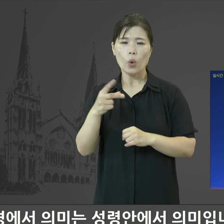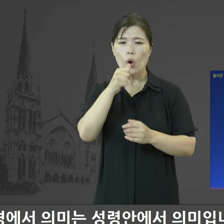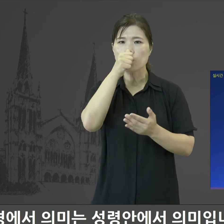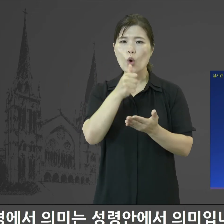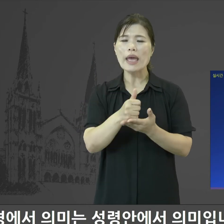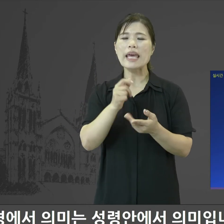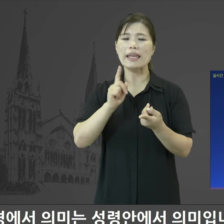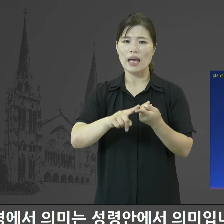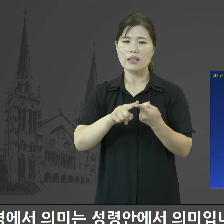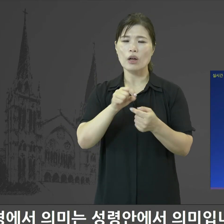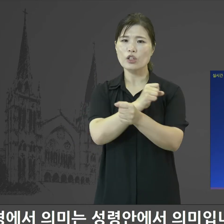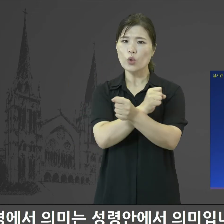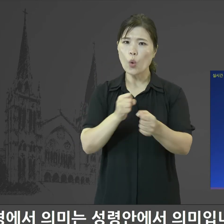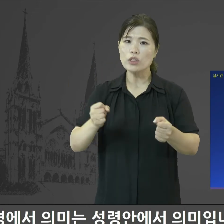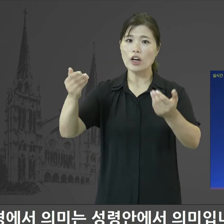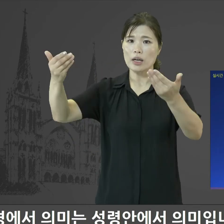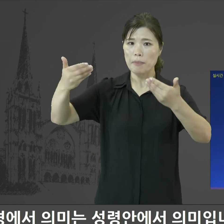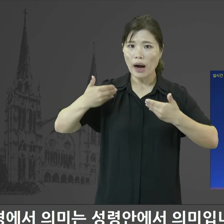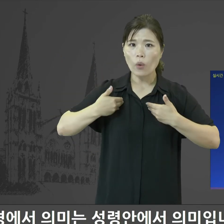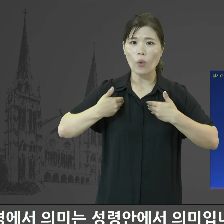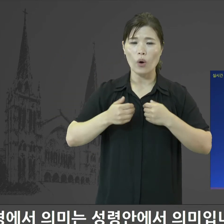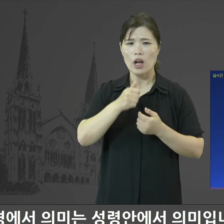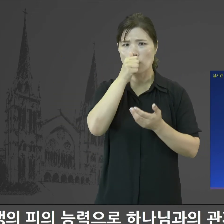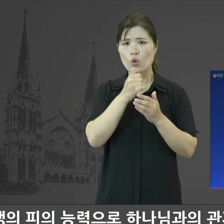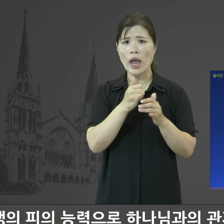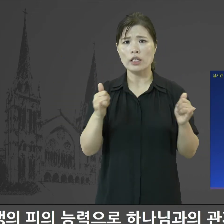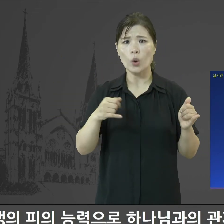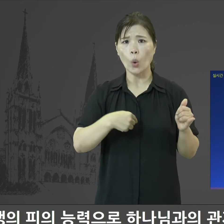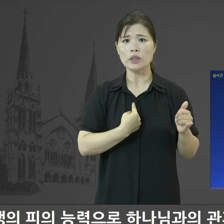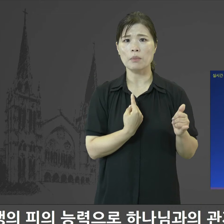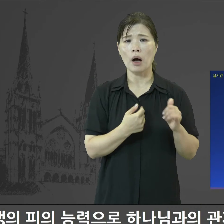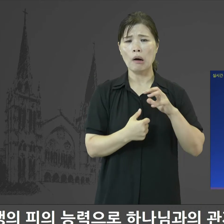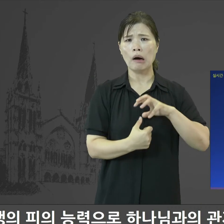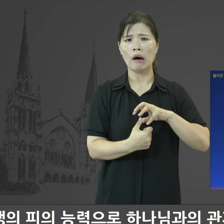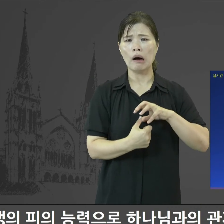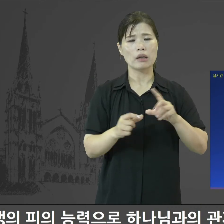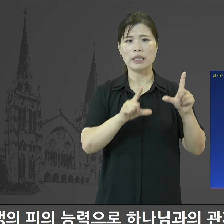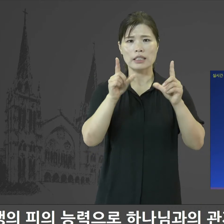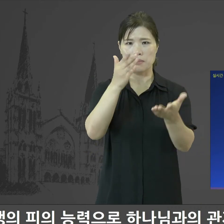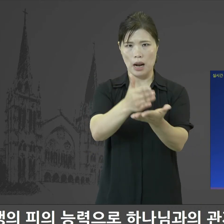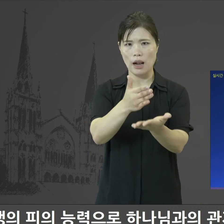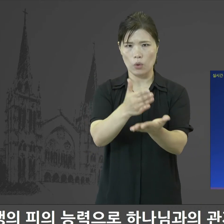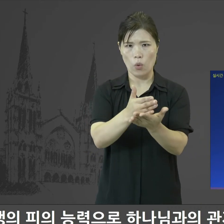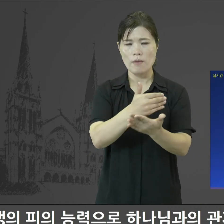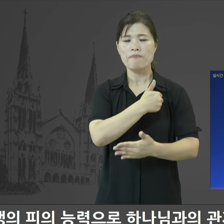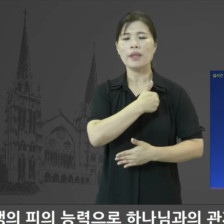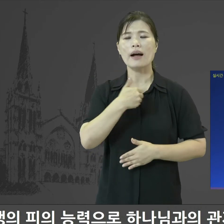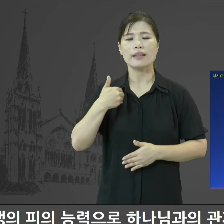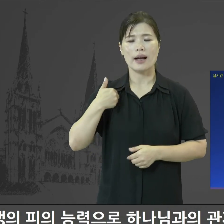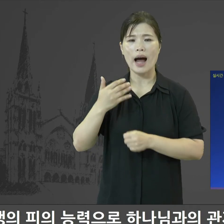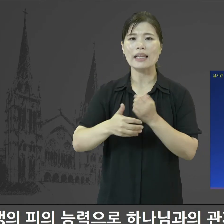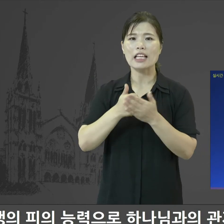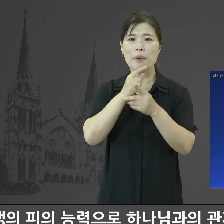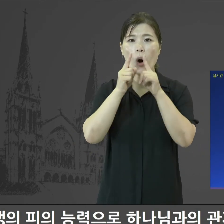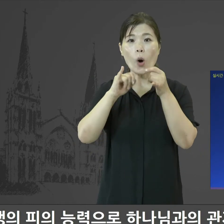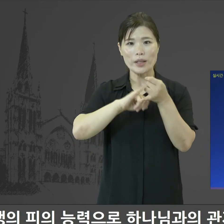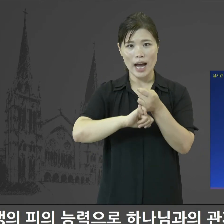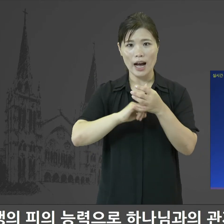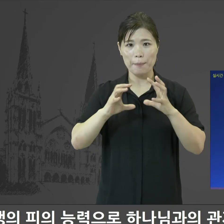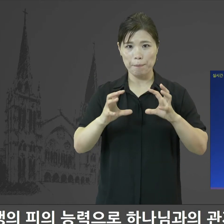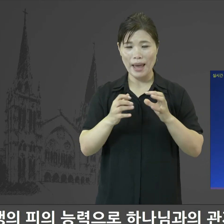이상 죄인으로서 어두운 구석에 혼자 머물러서 살아가는 것이 아니라 당당한 하나님의 언약의